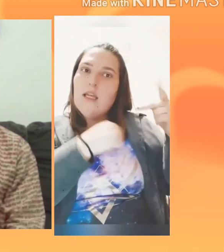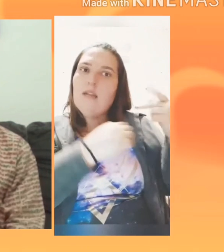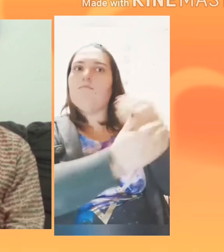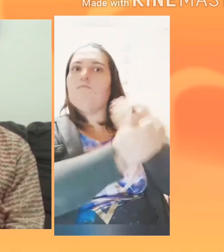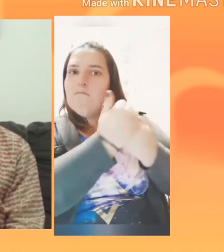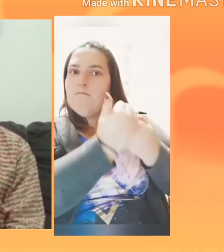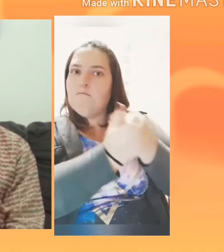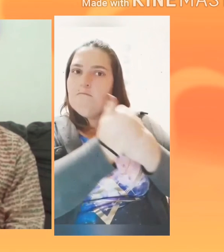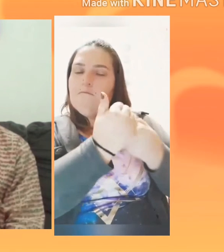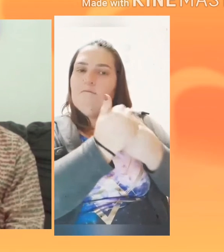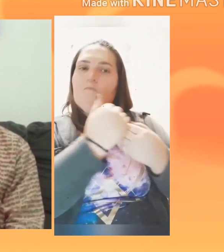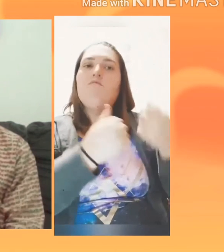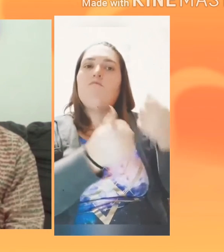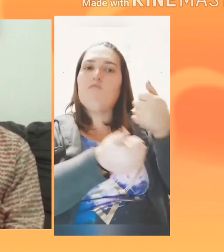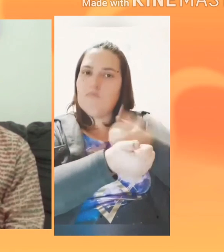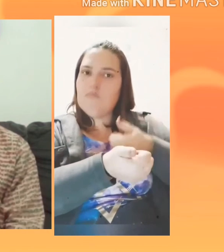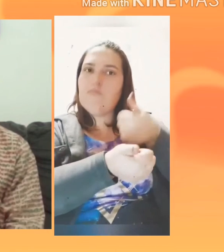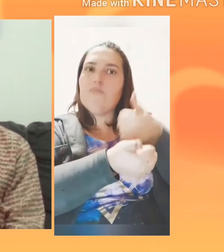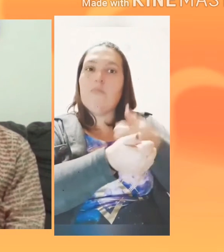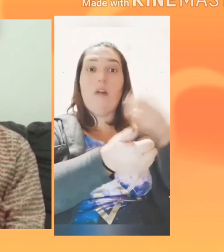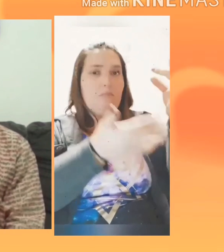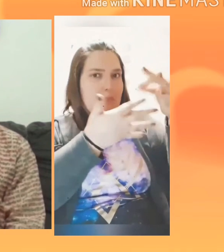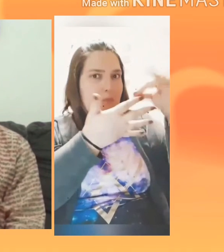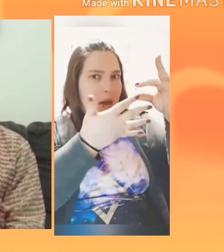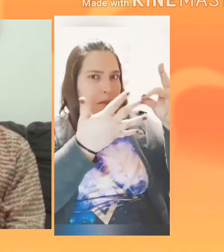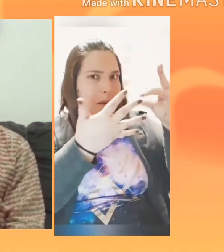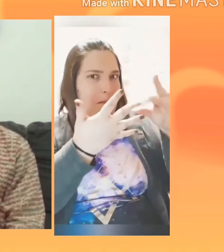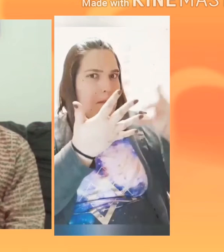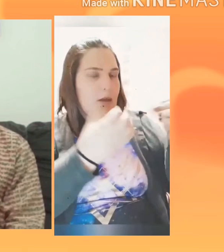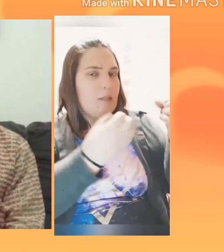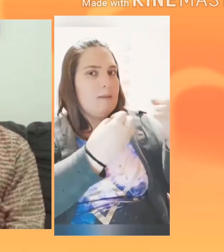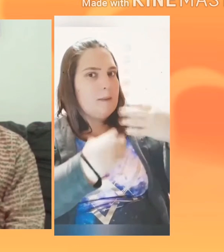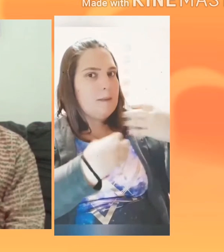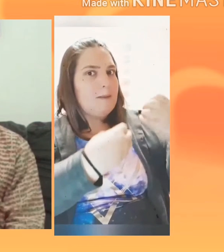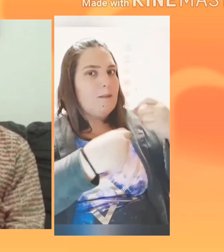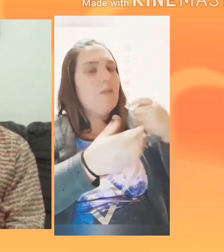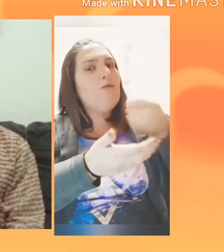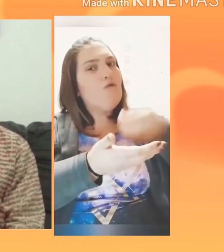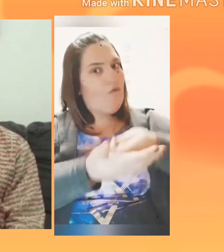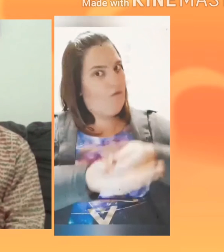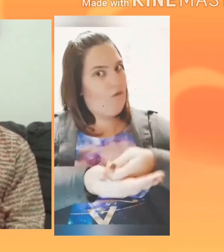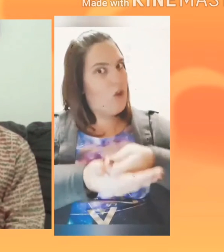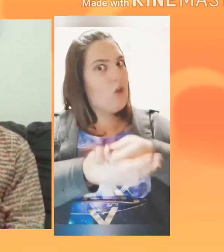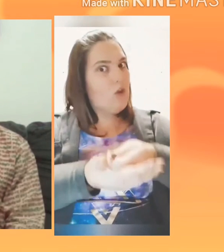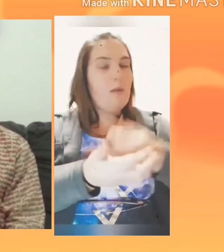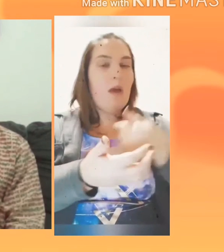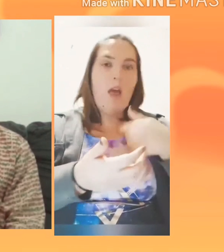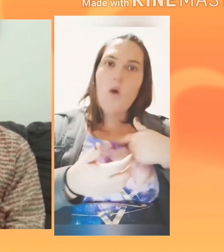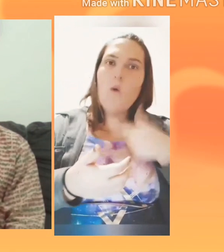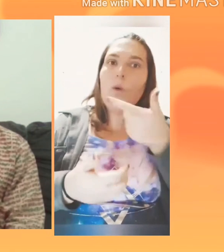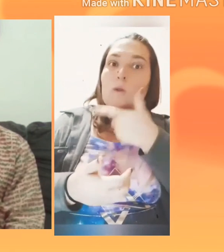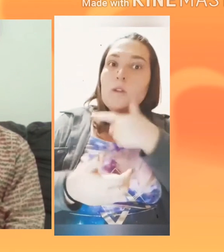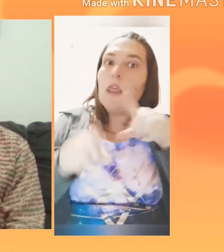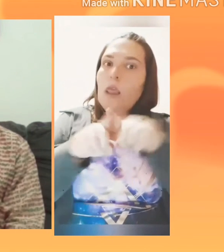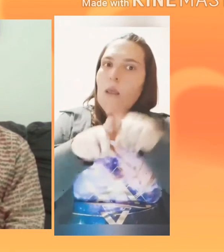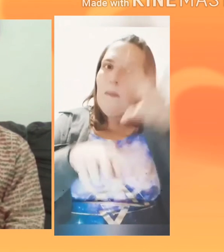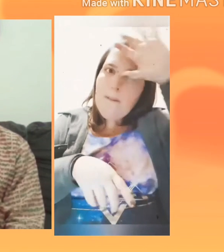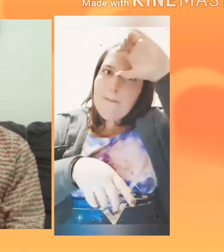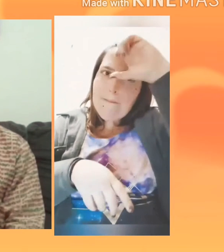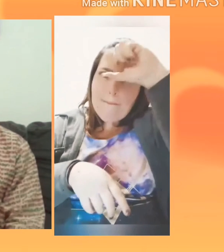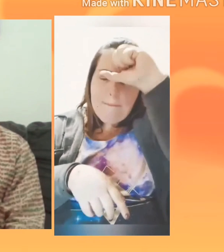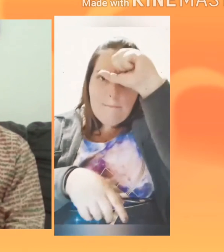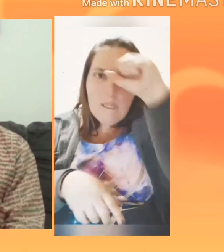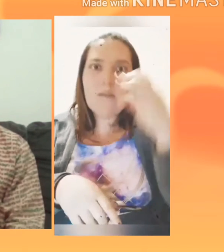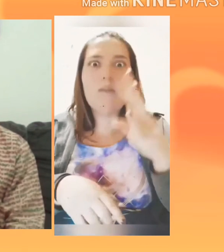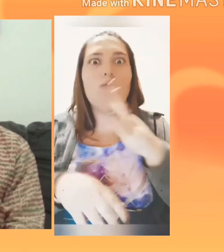na academia dele, ele me orientava. Sempre foi muito dedicado, muito detalhista, muito firme para que